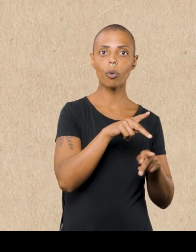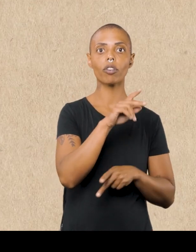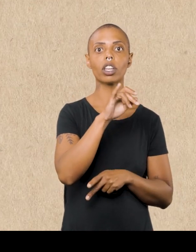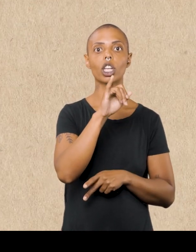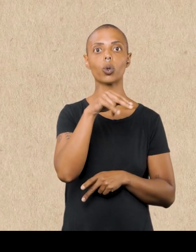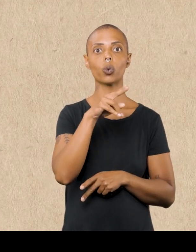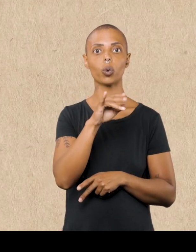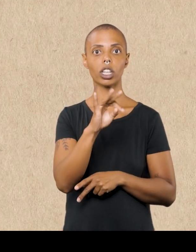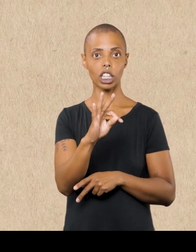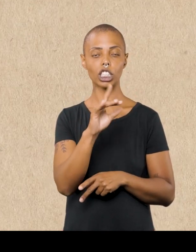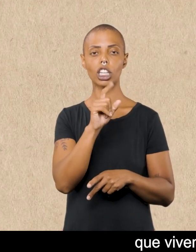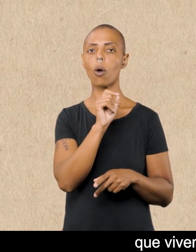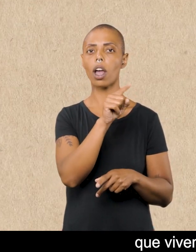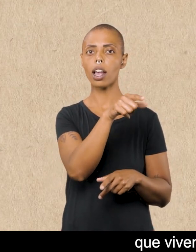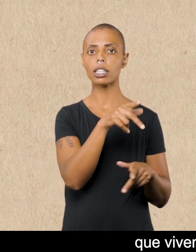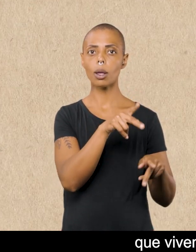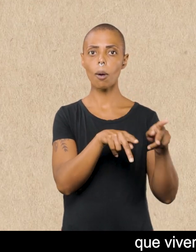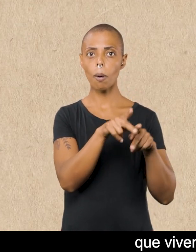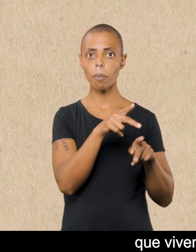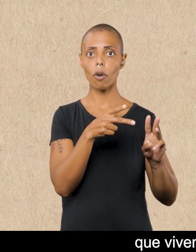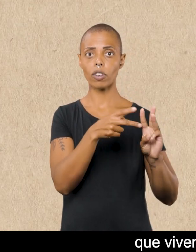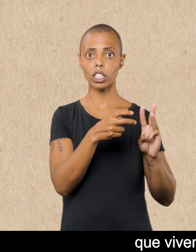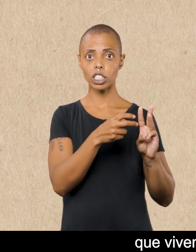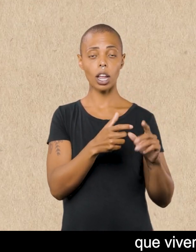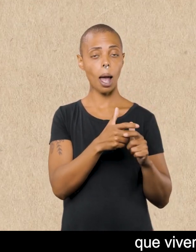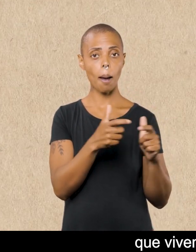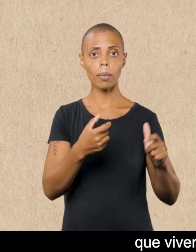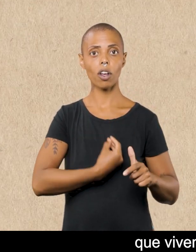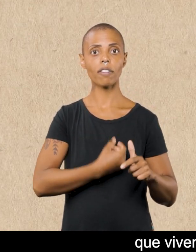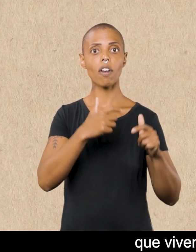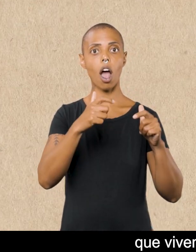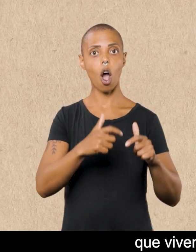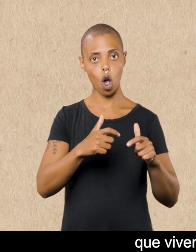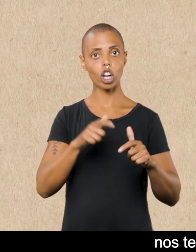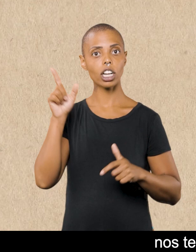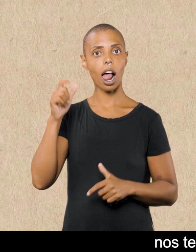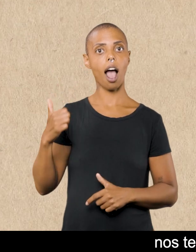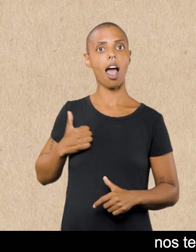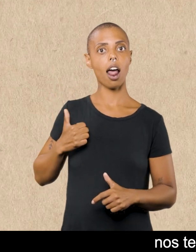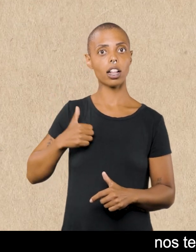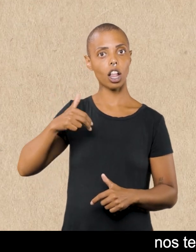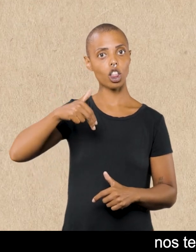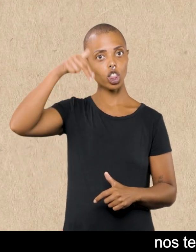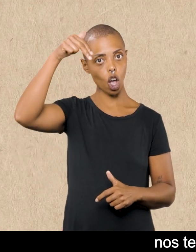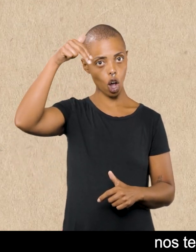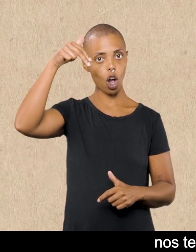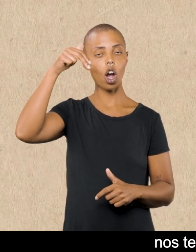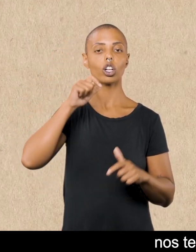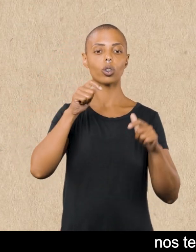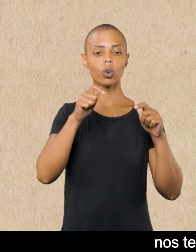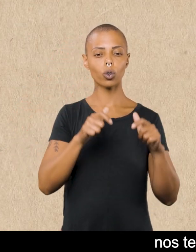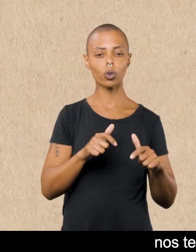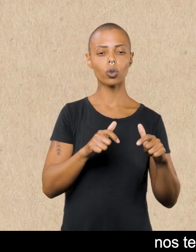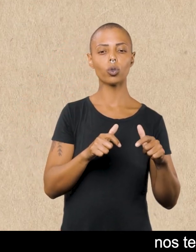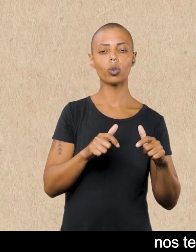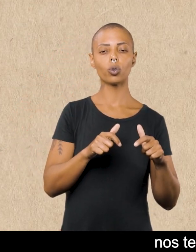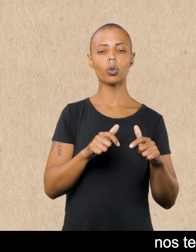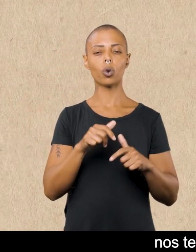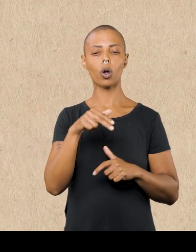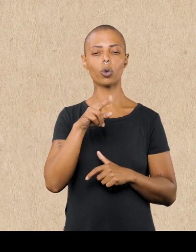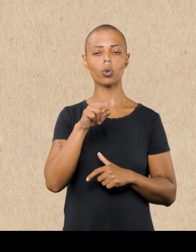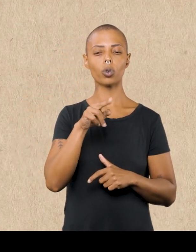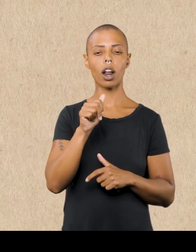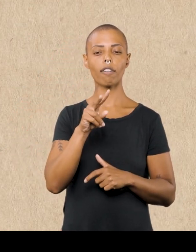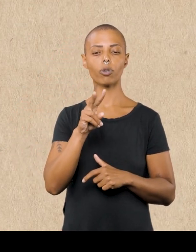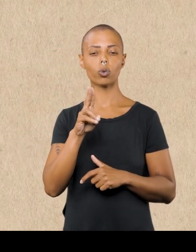Pitsiulak faz parte do povo Inuit. Os Inuit são um grupo de povos indígenas que vivem em sua maior parte no norte do